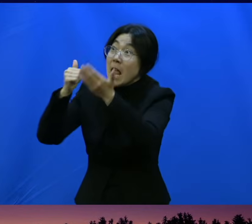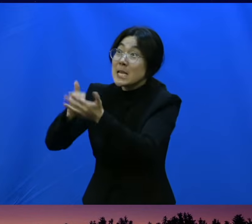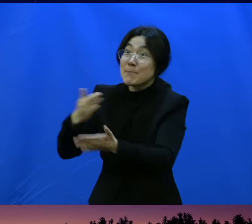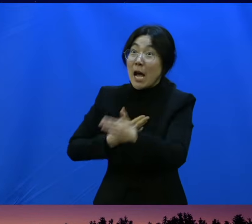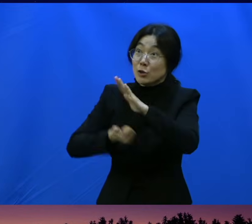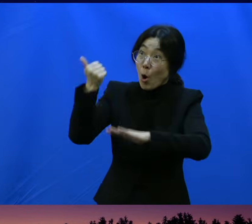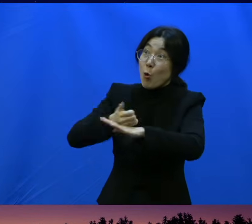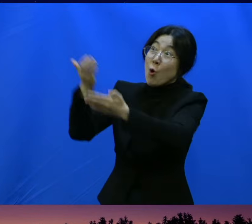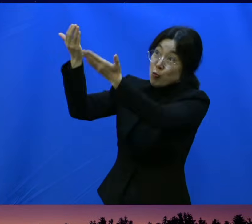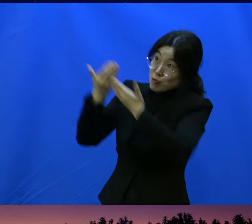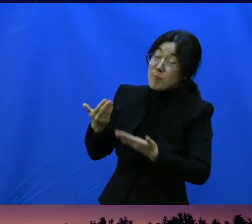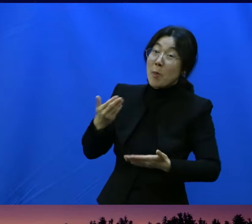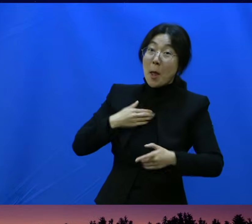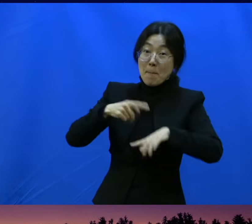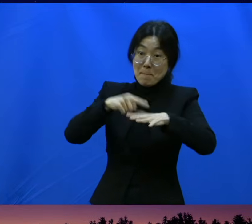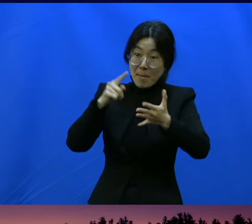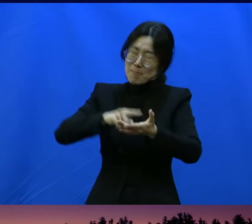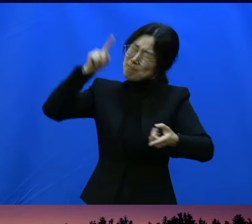보세요 내가 바뀌는가?